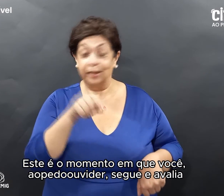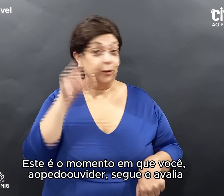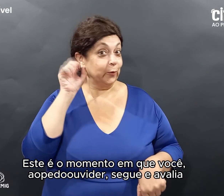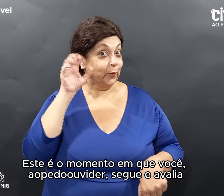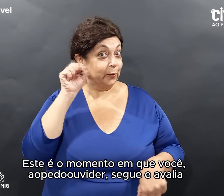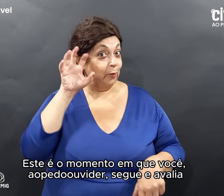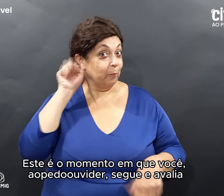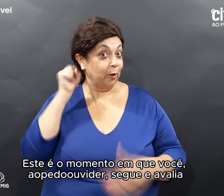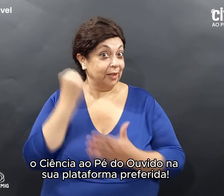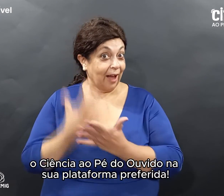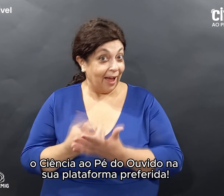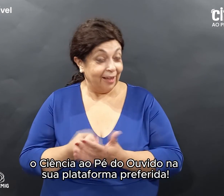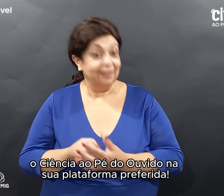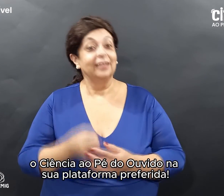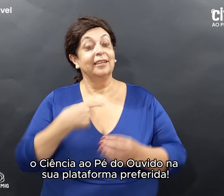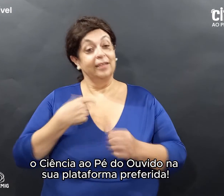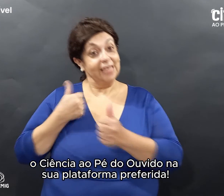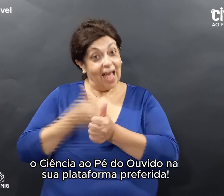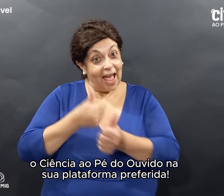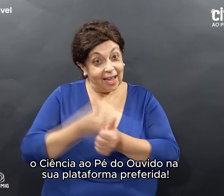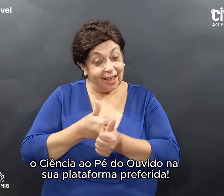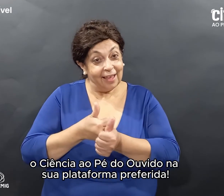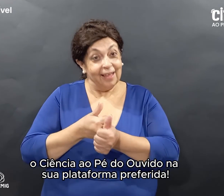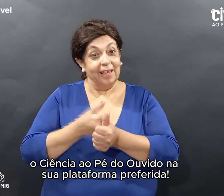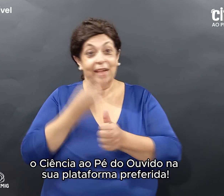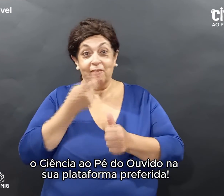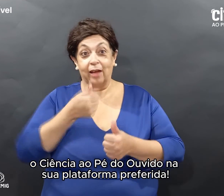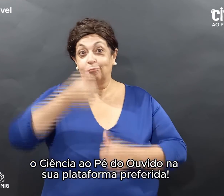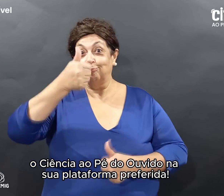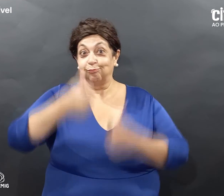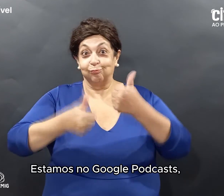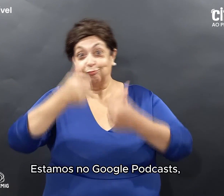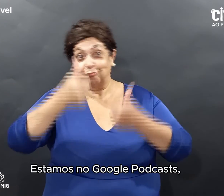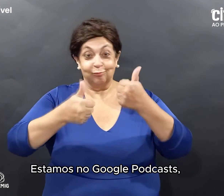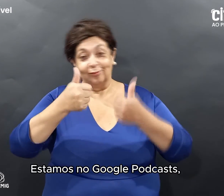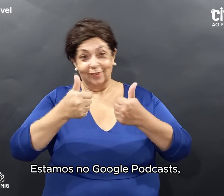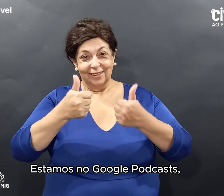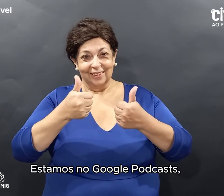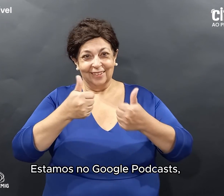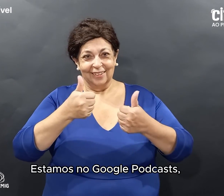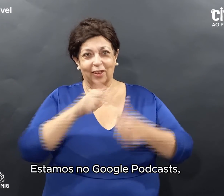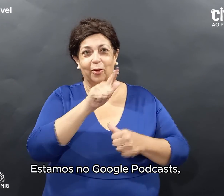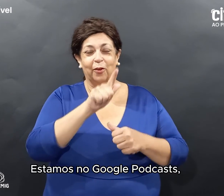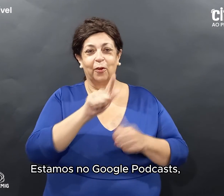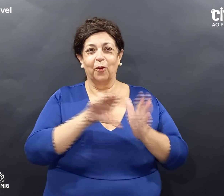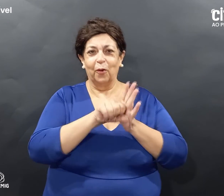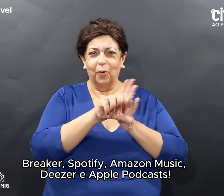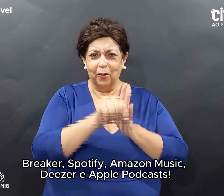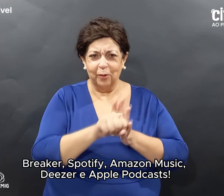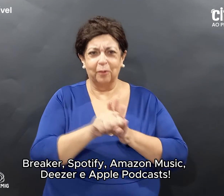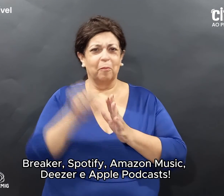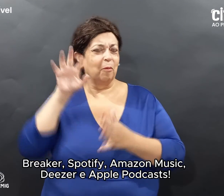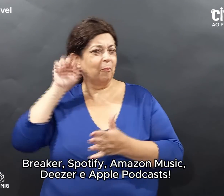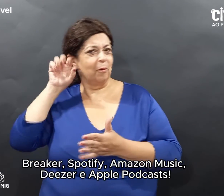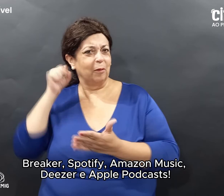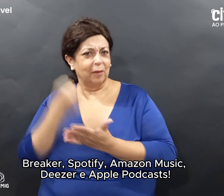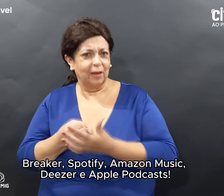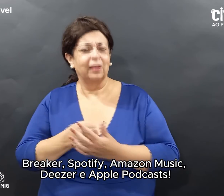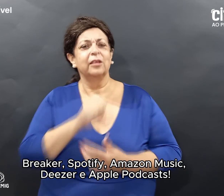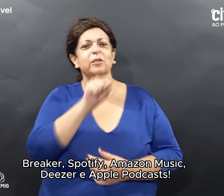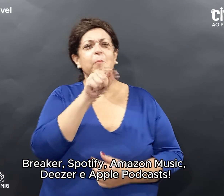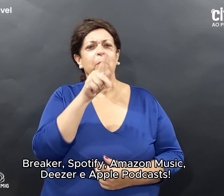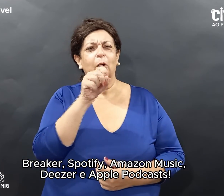ouvido, segue e avalia o Ciência ao Pé do Ouvido na sua plataforma preferida. Estamos no Google Podcasts, Breaker,